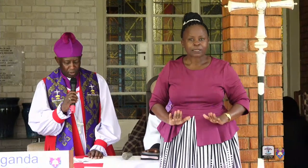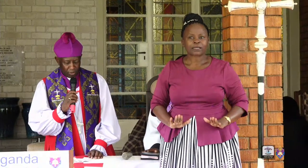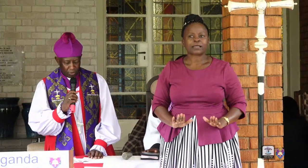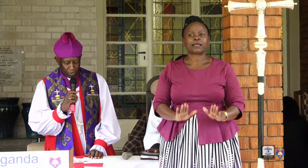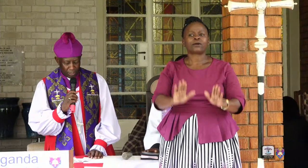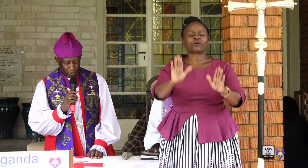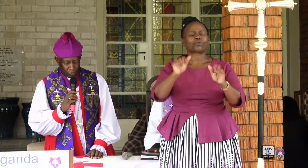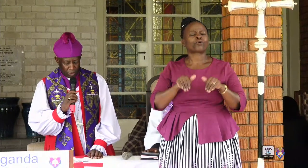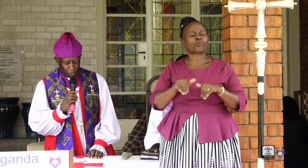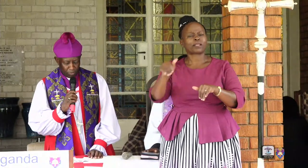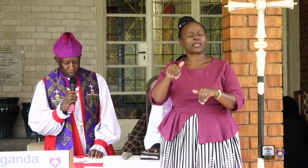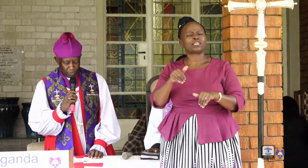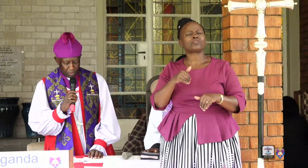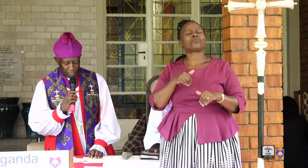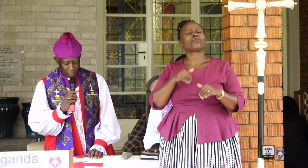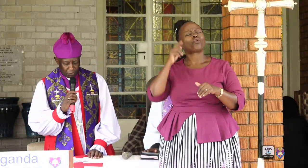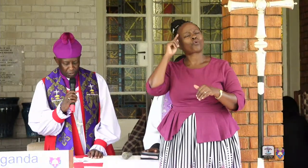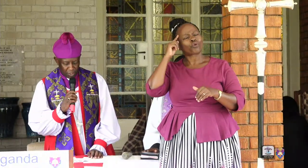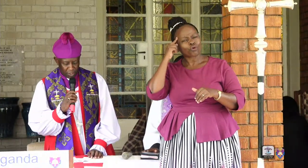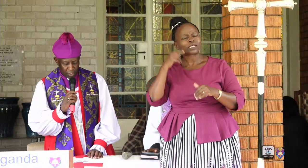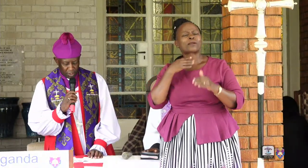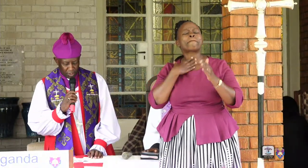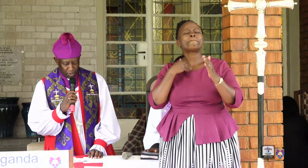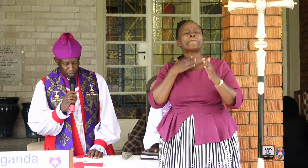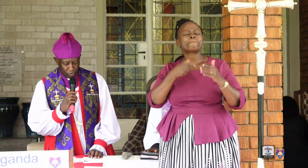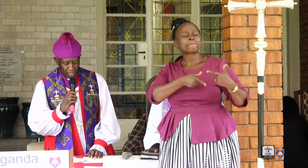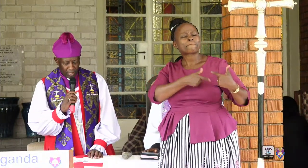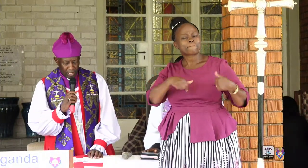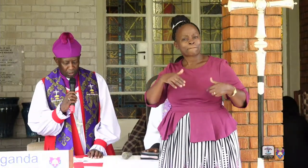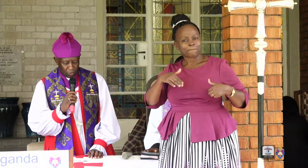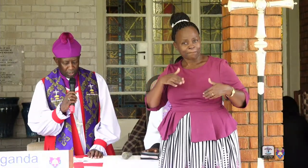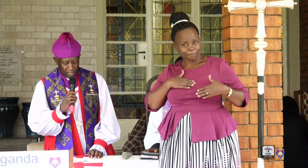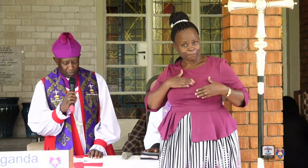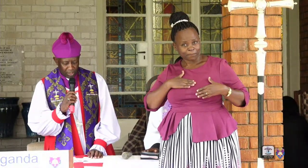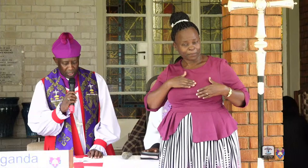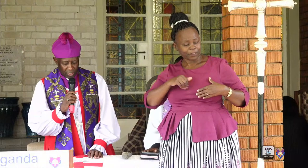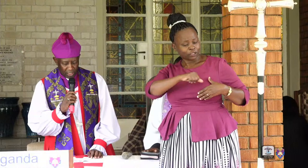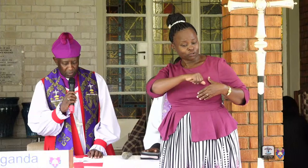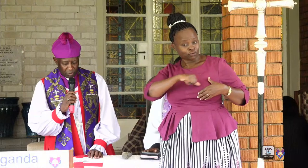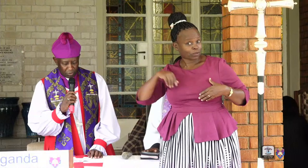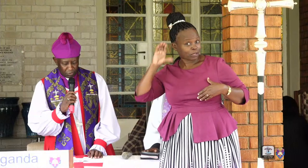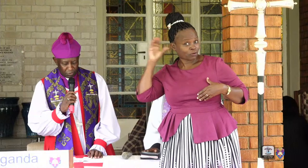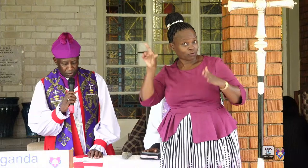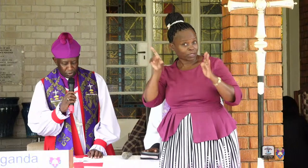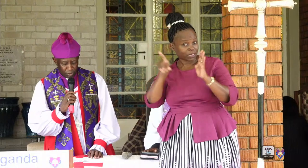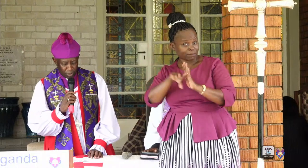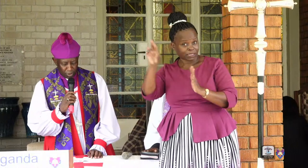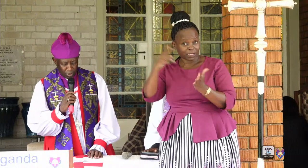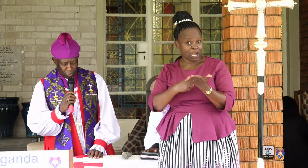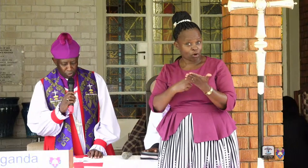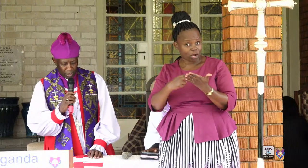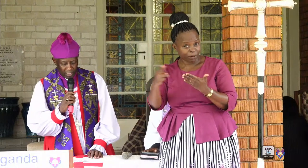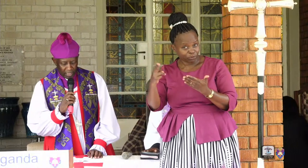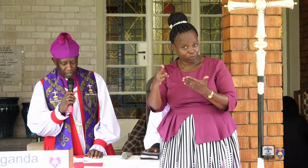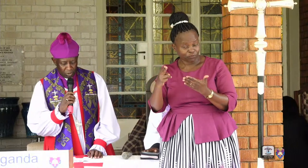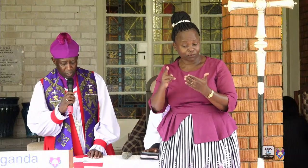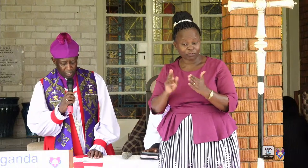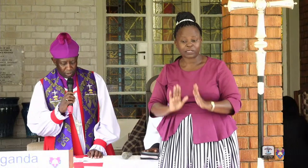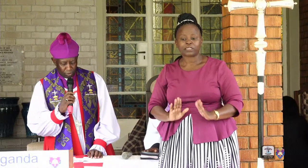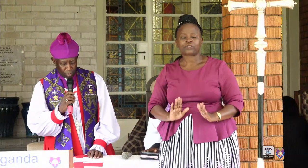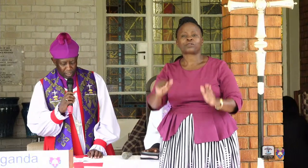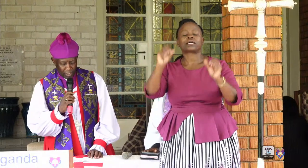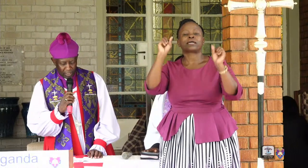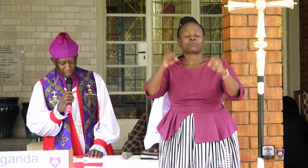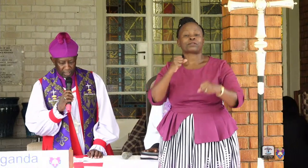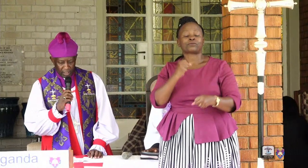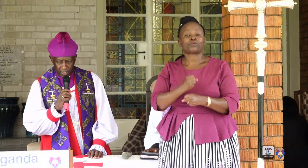nnyo okulowooza n'okwegomba eb'emitima gyaffe. Tugaana okuwulira amateeka agamatukuvu. Tuleka bitugwanire